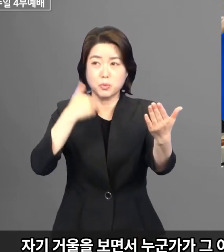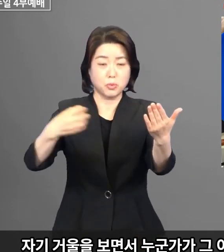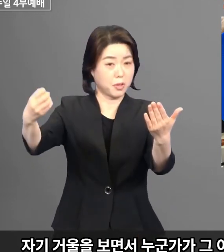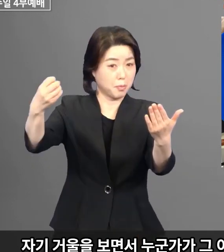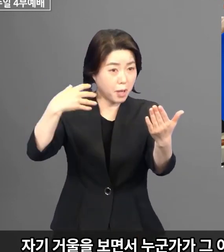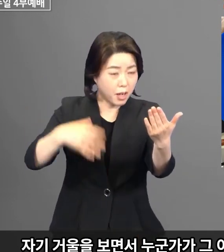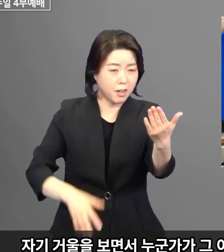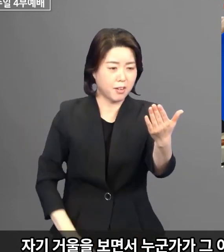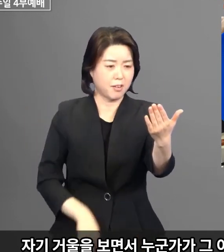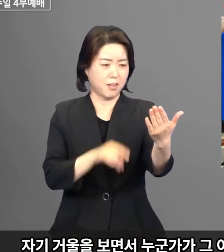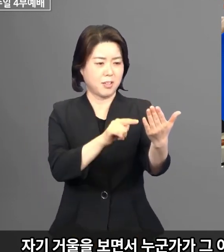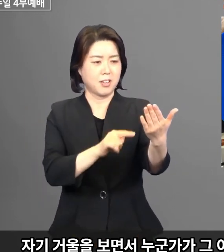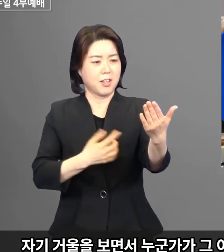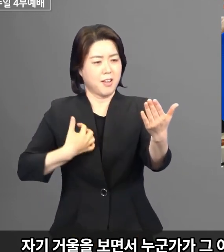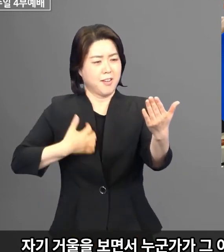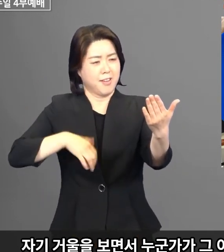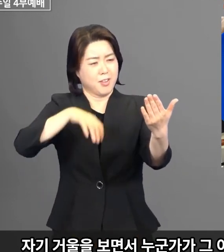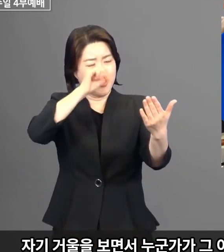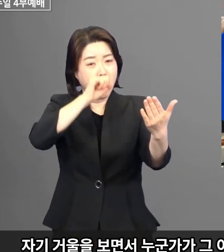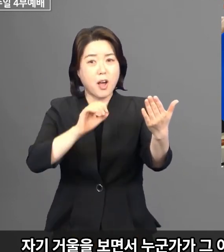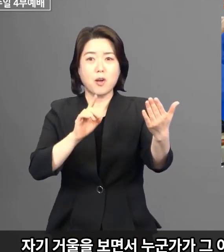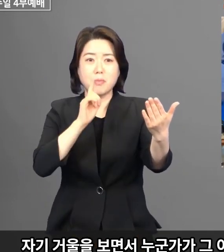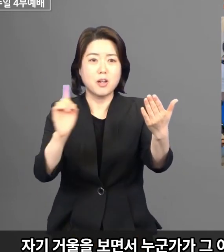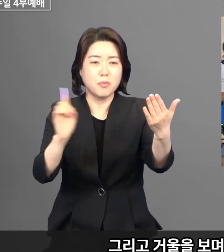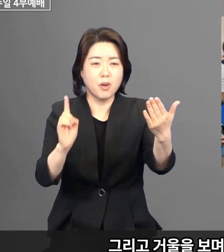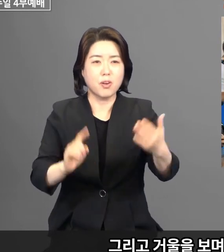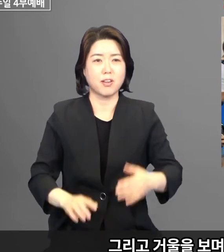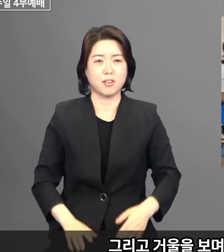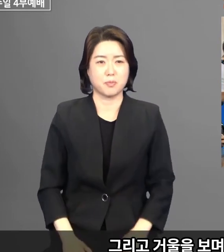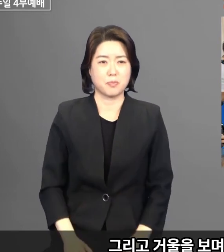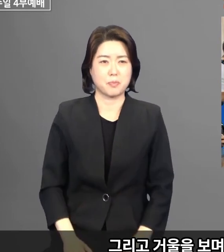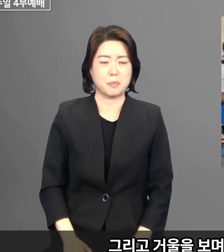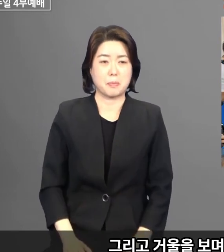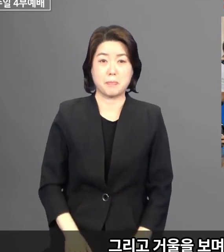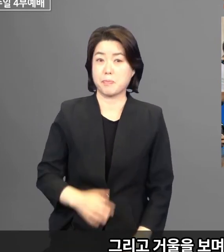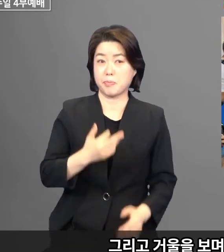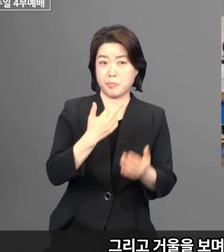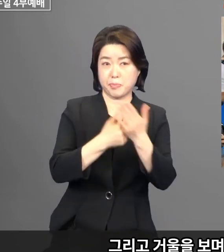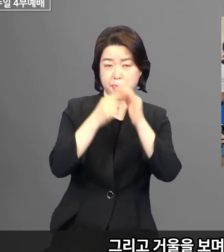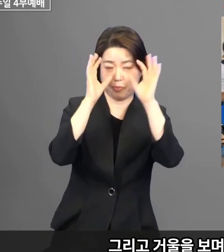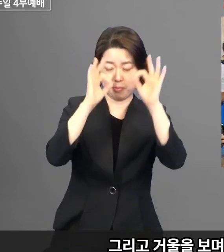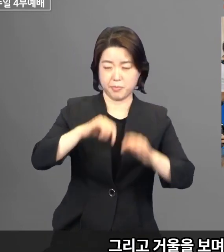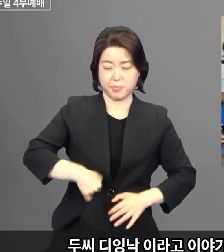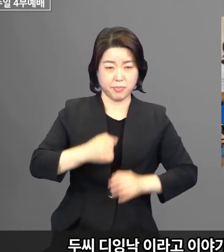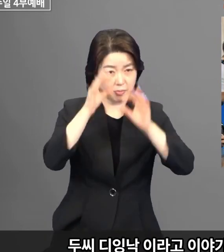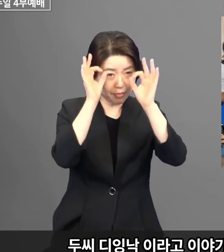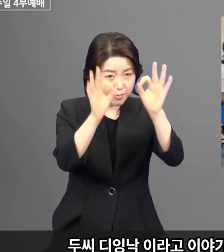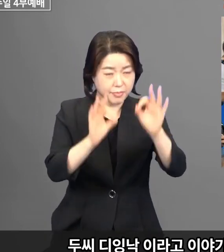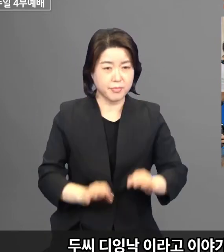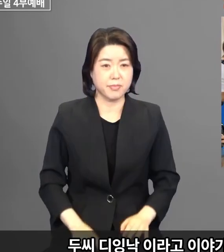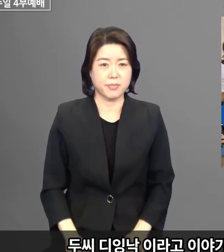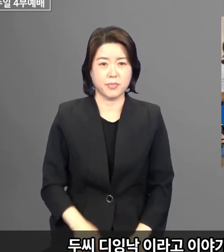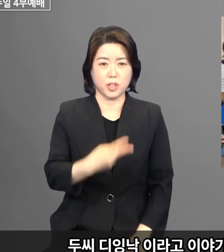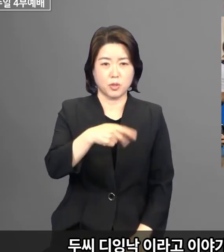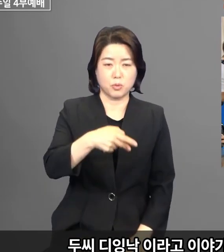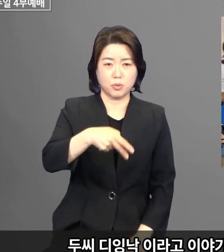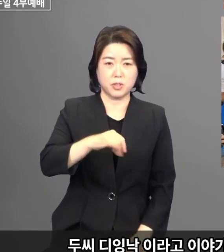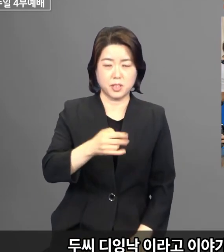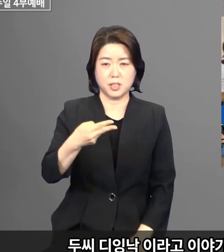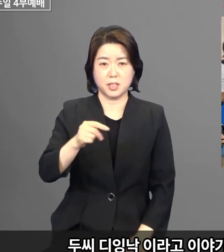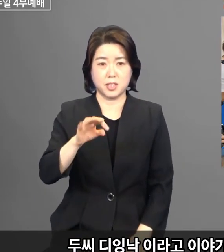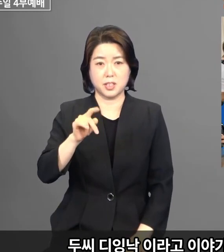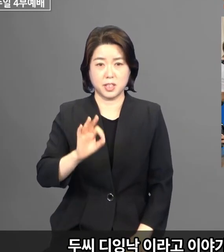해주면 이렇게 좋아합니다. 그리고 거울을 보며 자기 자신을 보면서 두씨